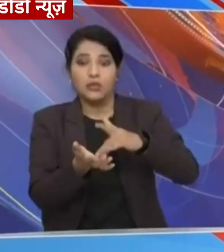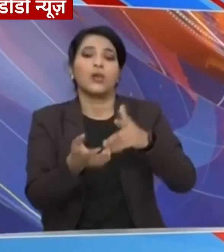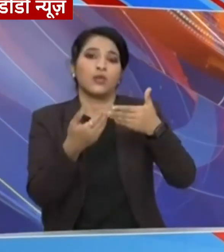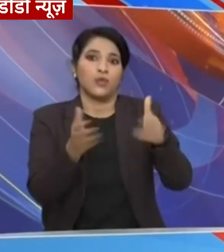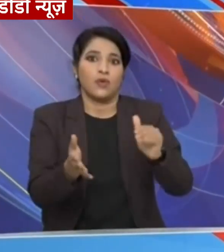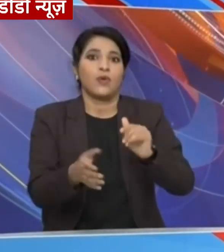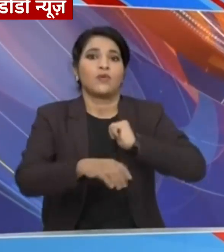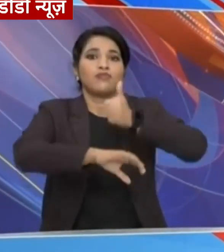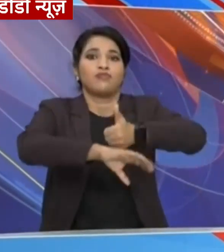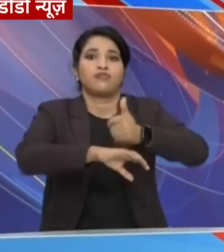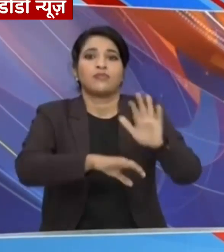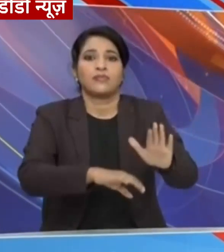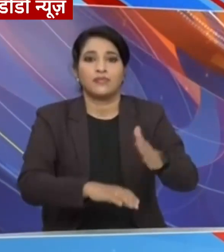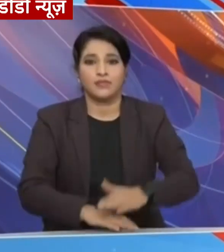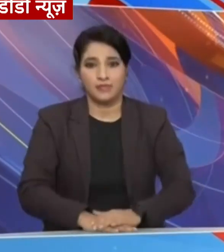किया।